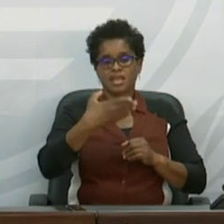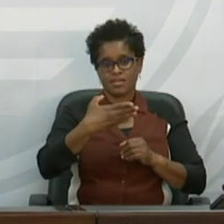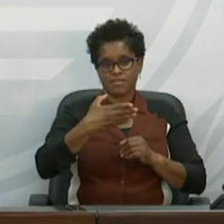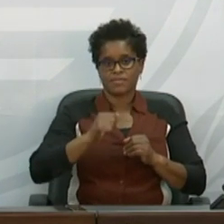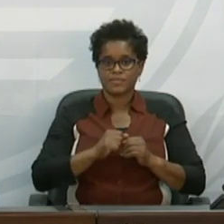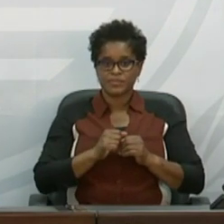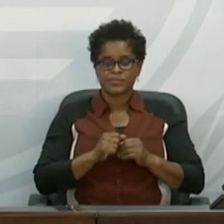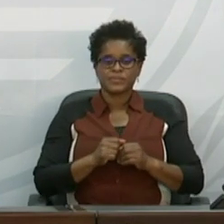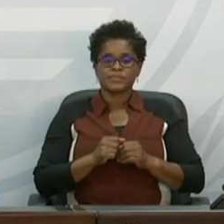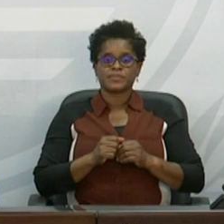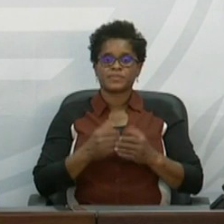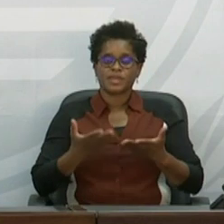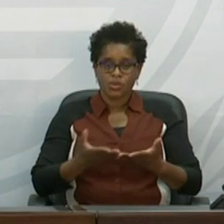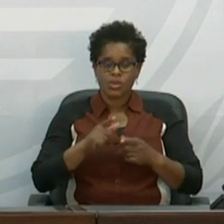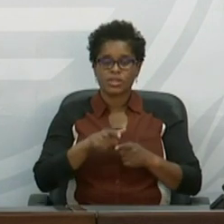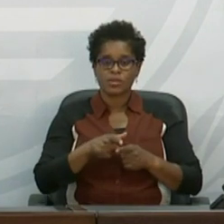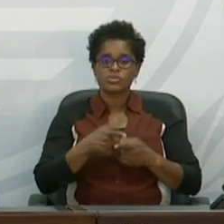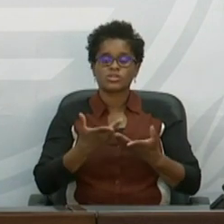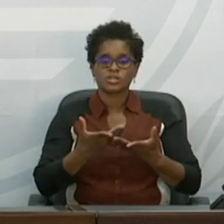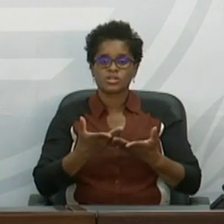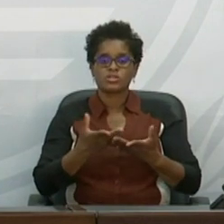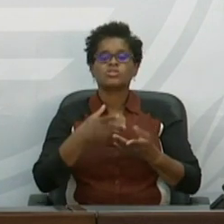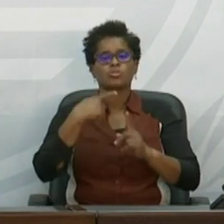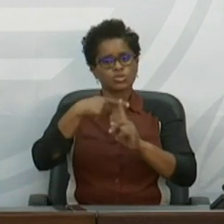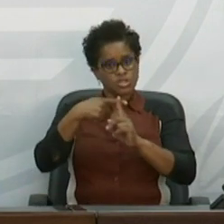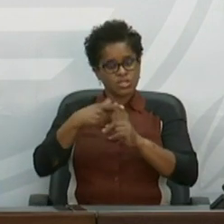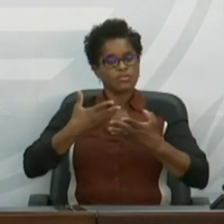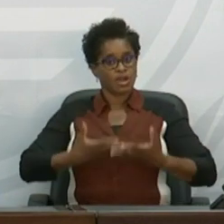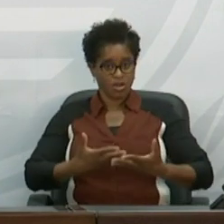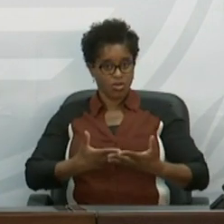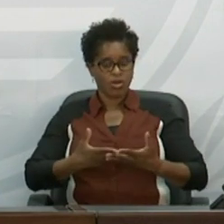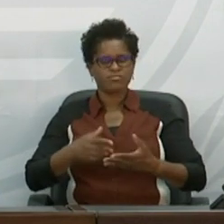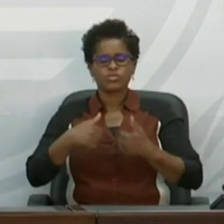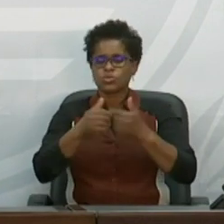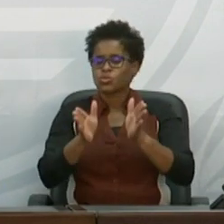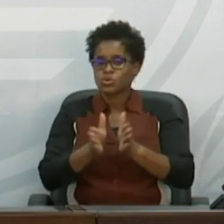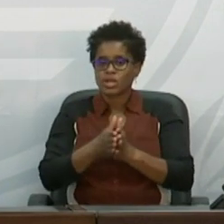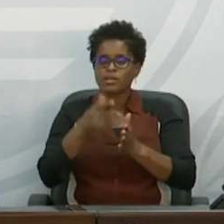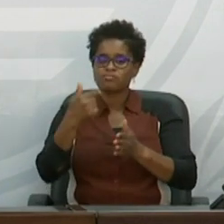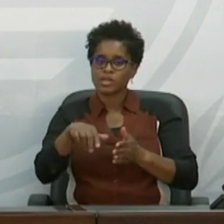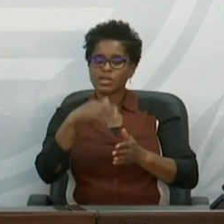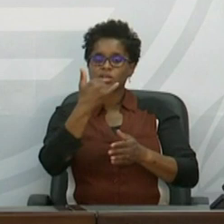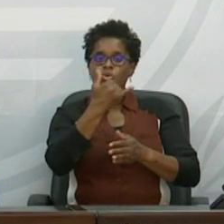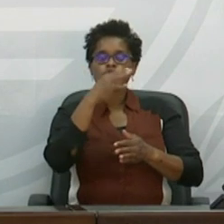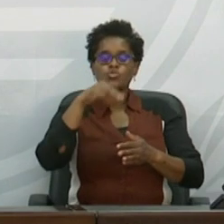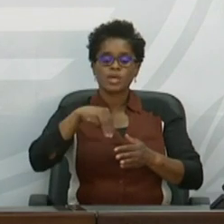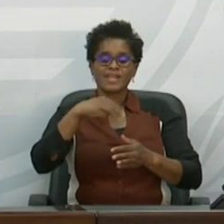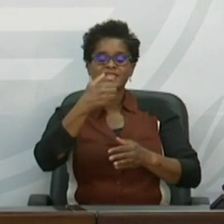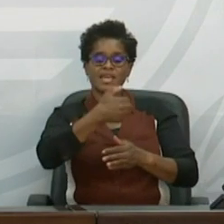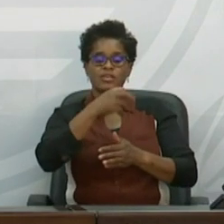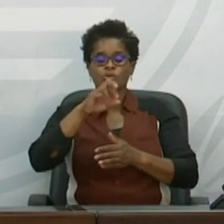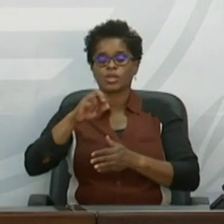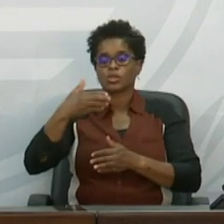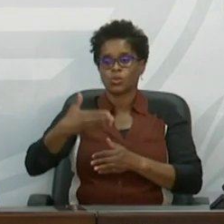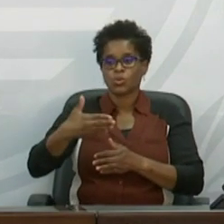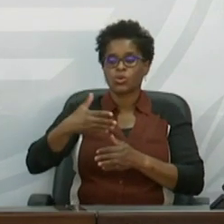37. Em termos de casos ativos, neste momento nós temos um total de 2.581,